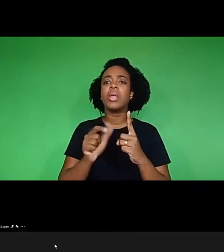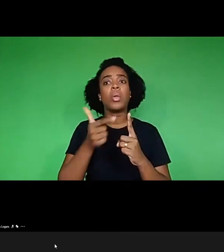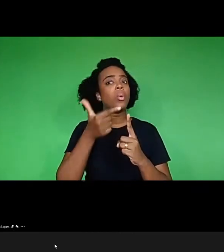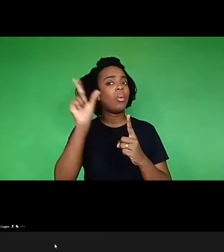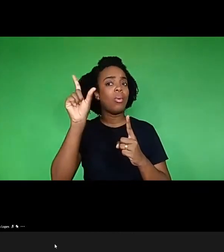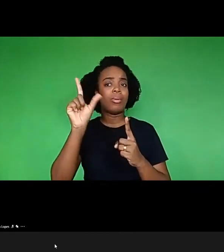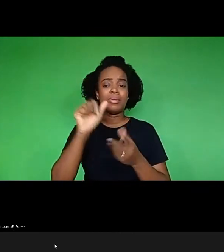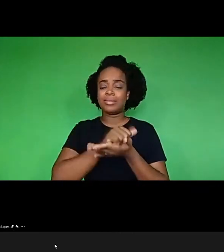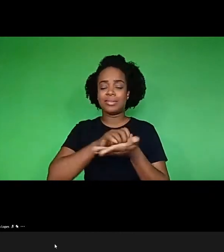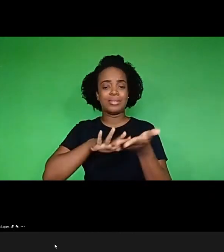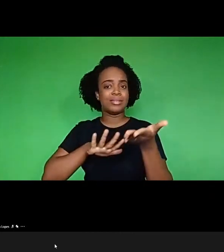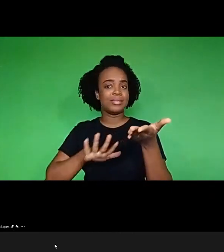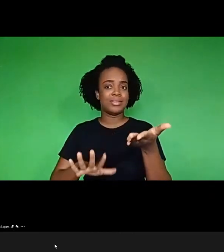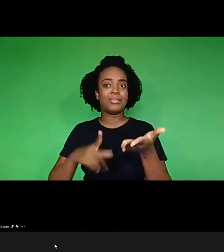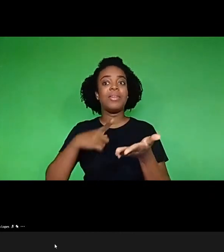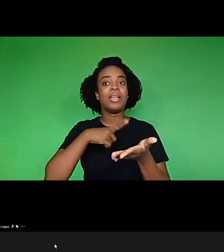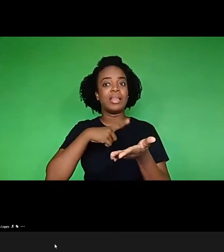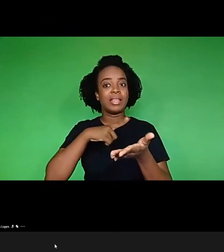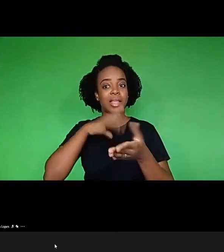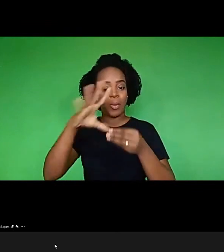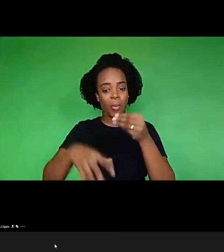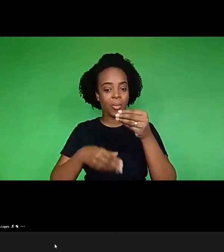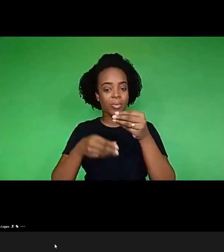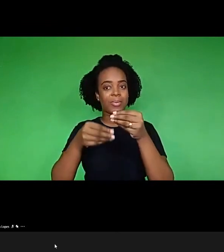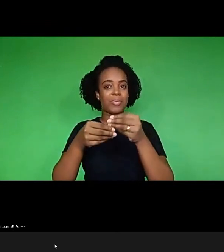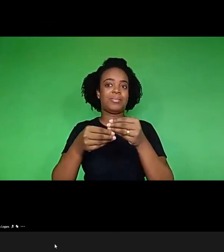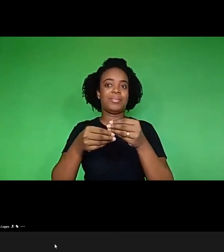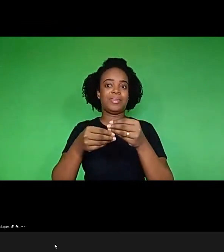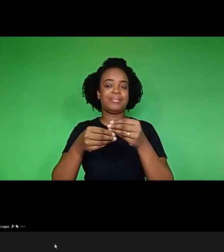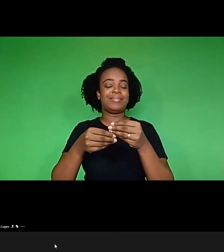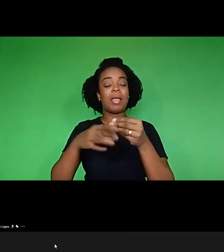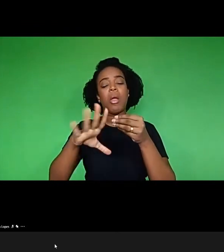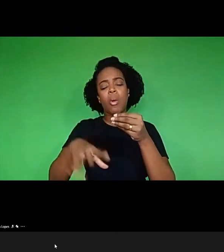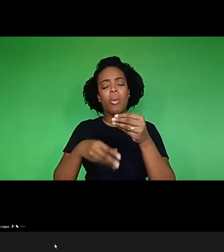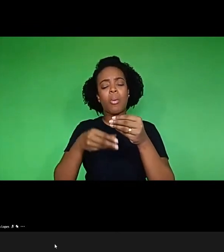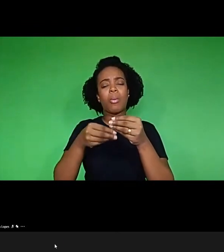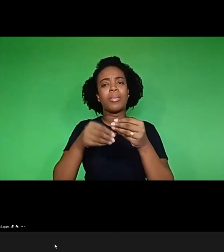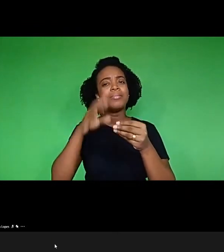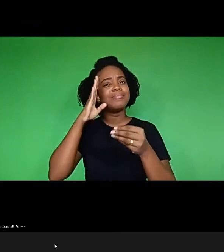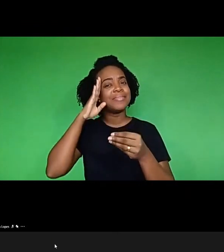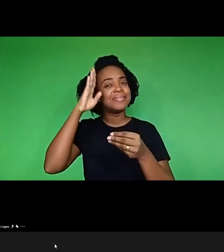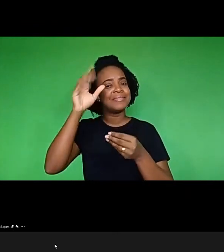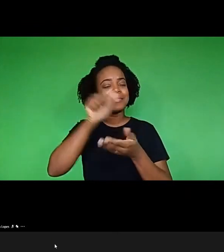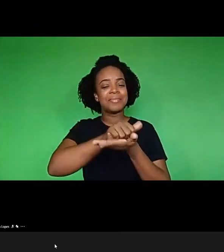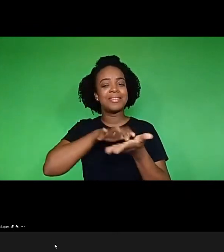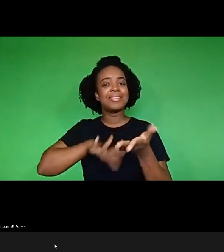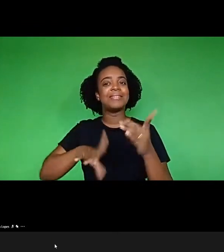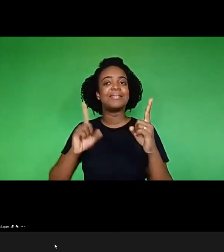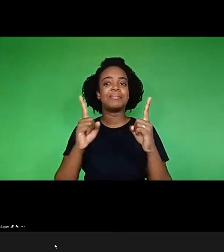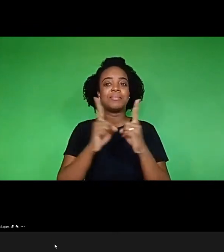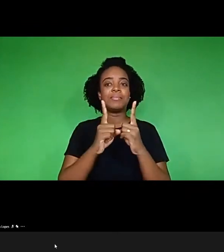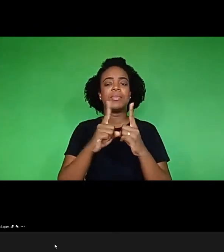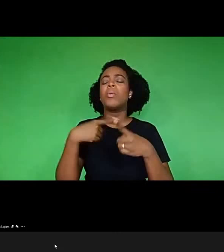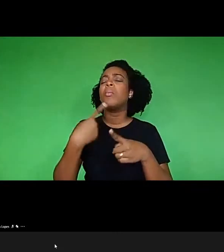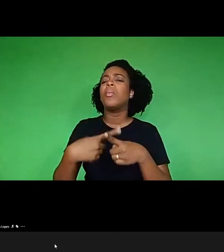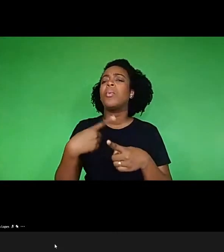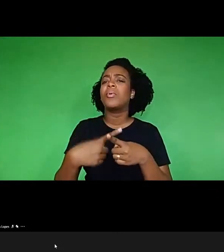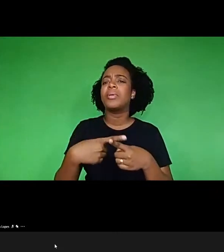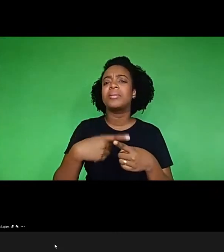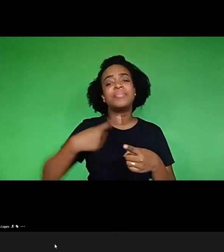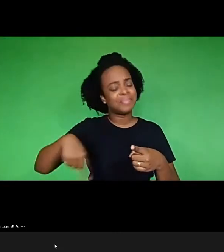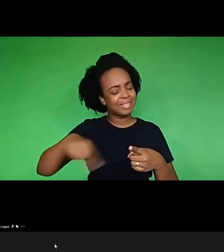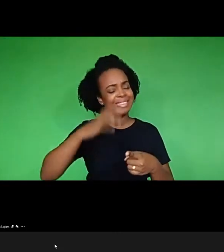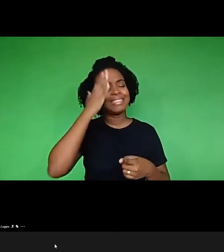vão complementar principalmente as atividades síncronas, porque nós sabemos, e esse foi um dos